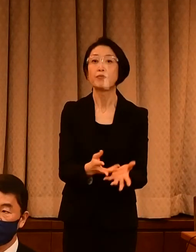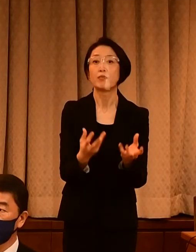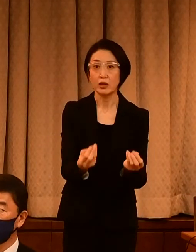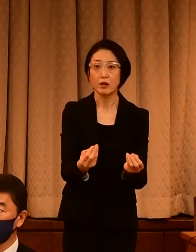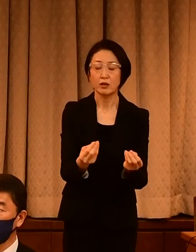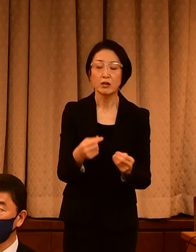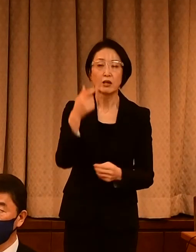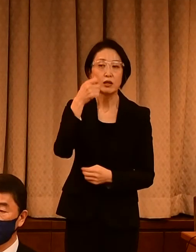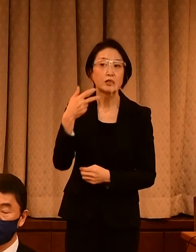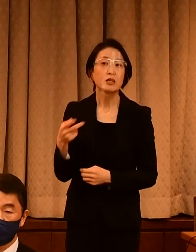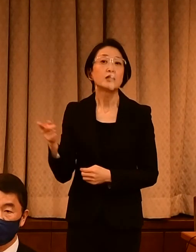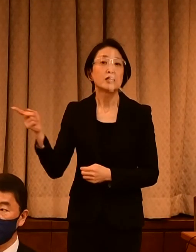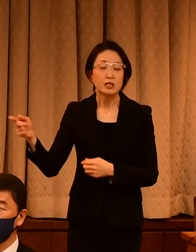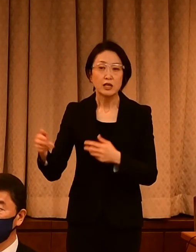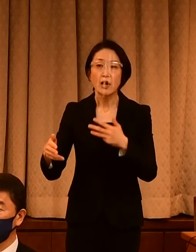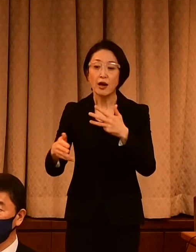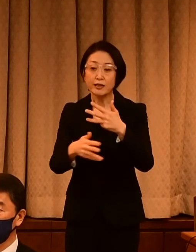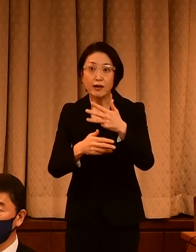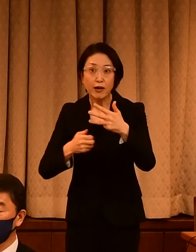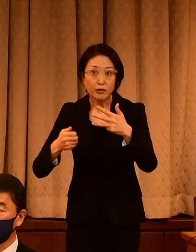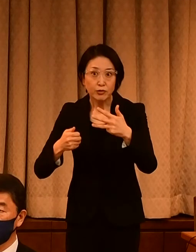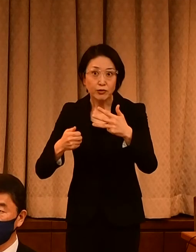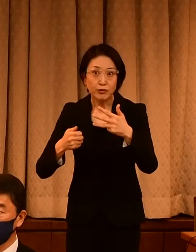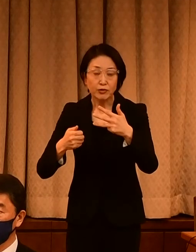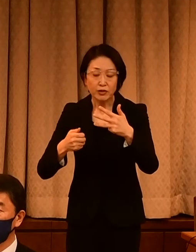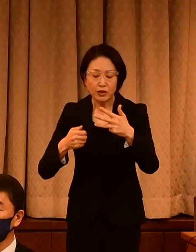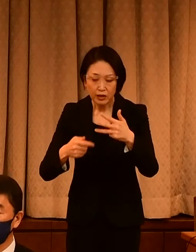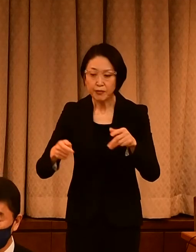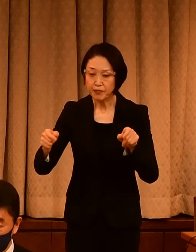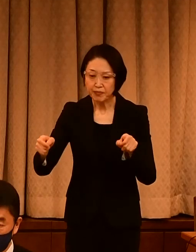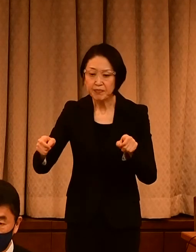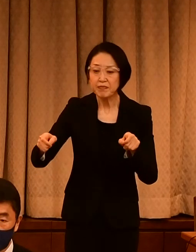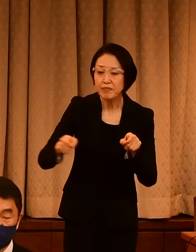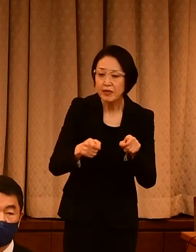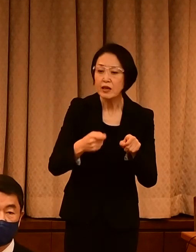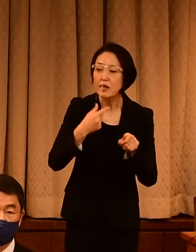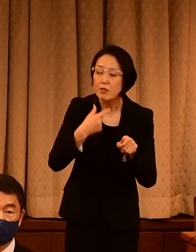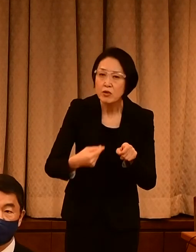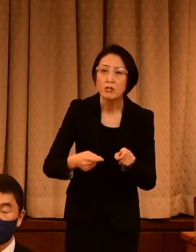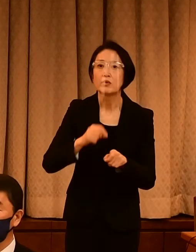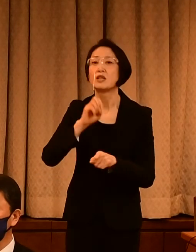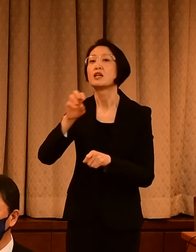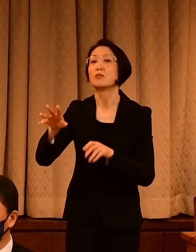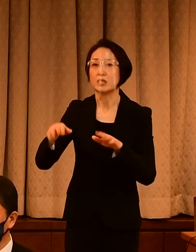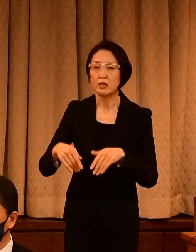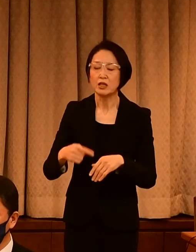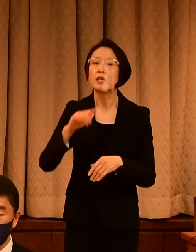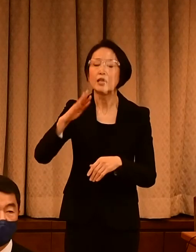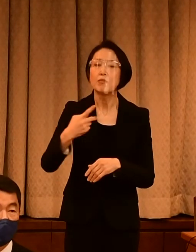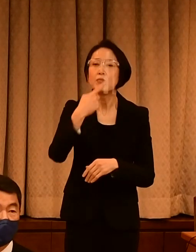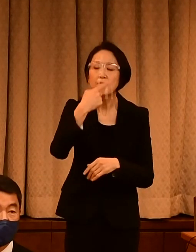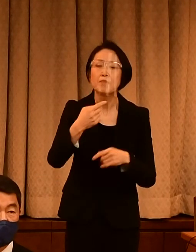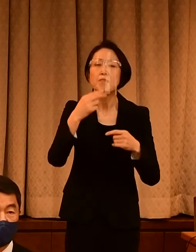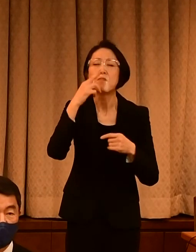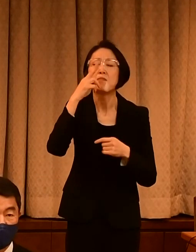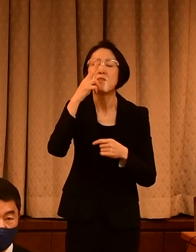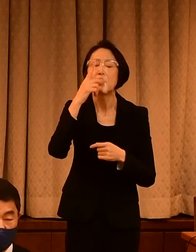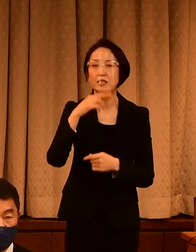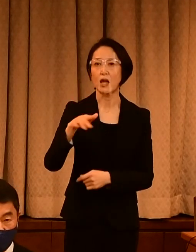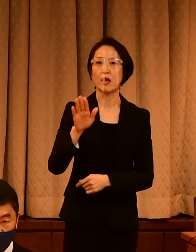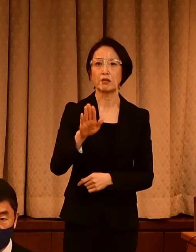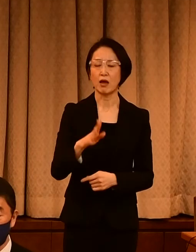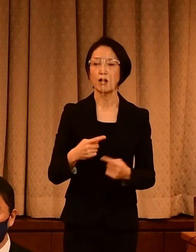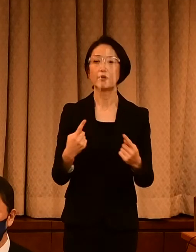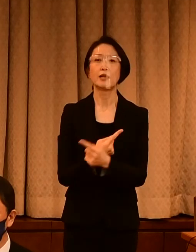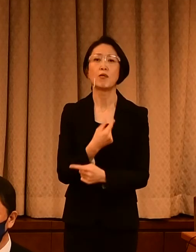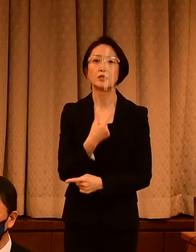ースに考えておられるので、ちょっと遅れ気味になっていて早めてもらいたいという話をしました。ちょっと私間違っておりましたので訂正をさせていただきたいと思います。